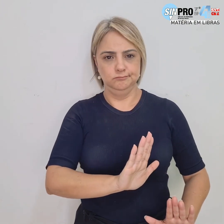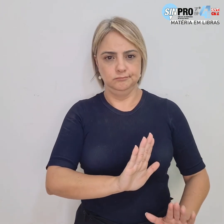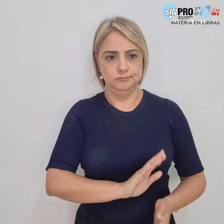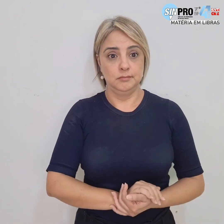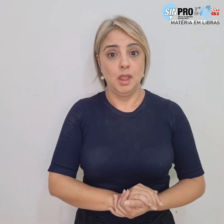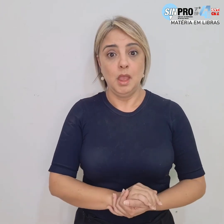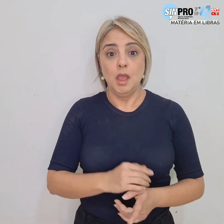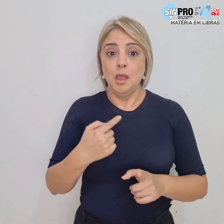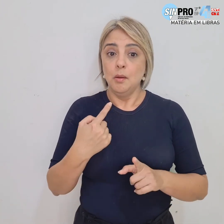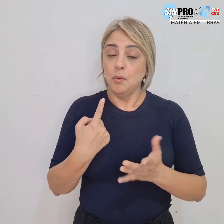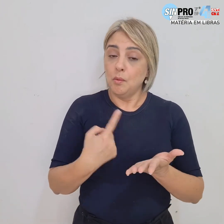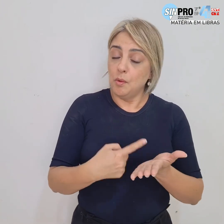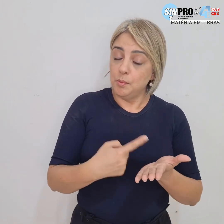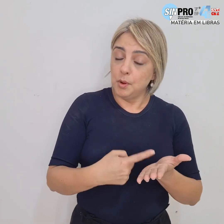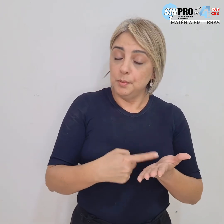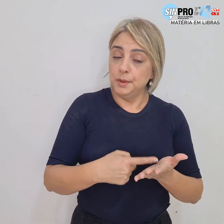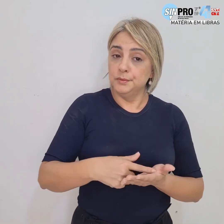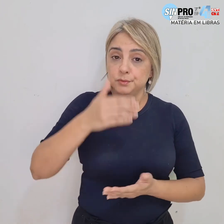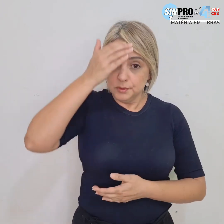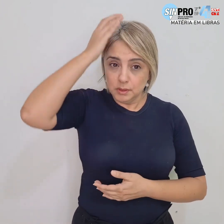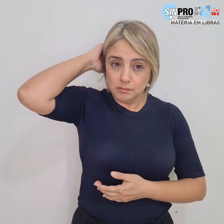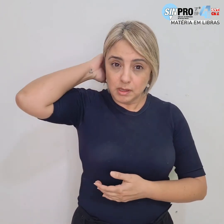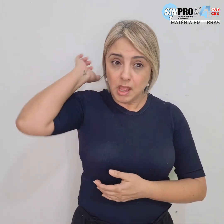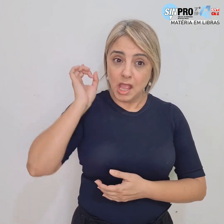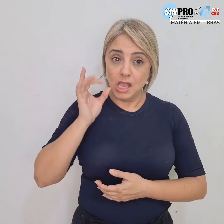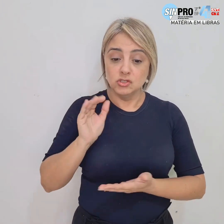O compromisso de Paulo Guedes é com o mercado financeiro.